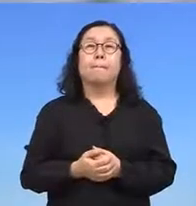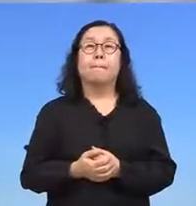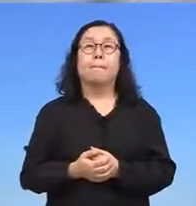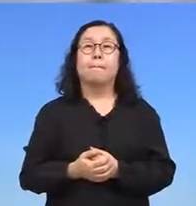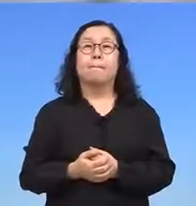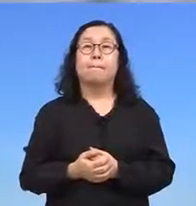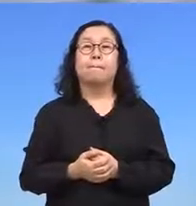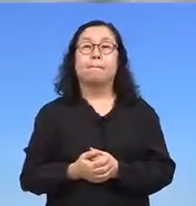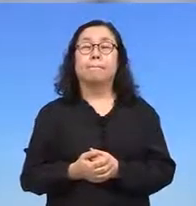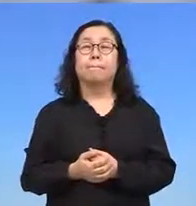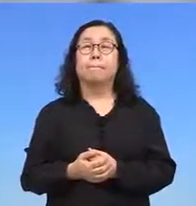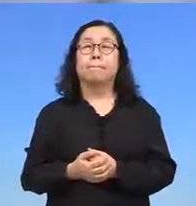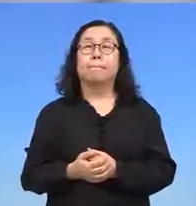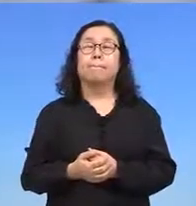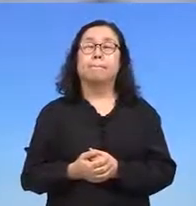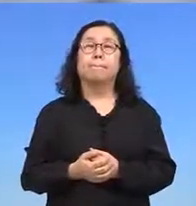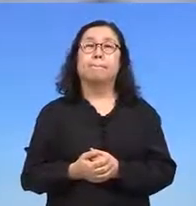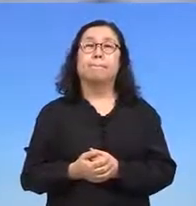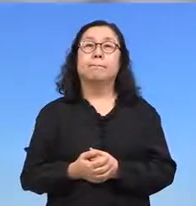근데 여러분, 여기서 한 가지요.